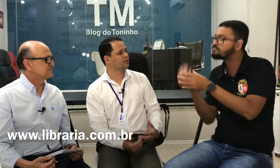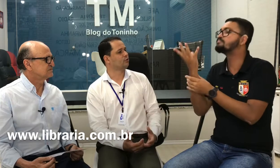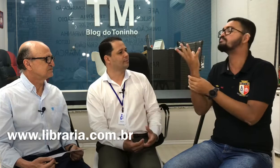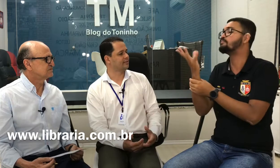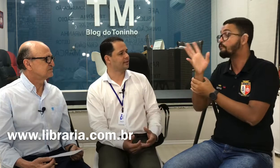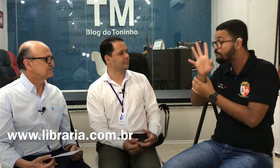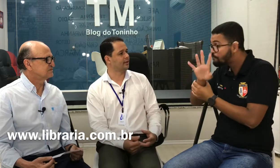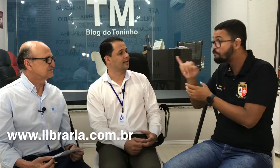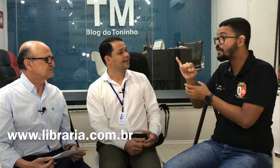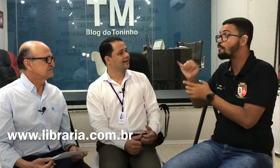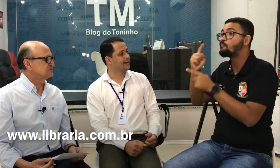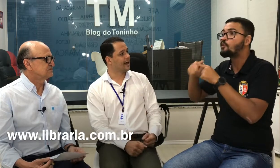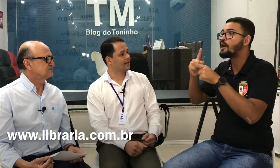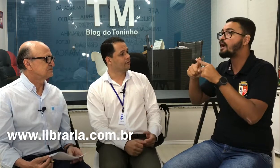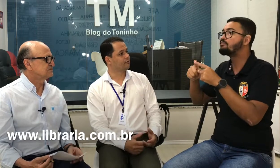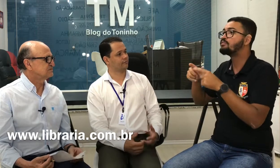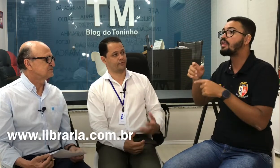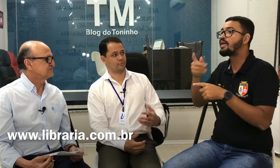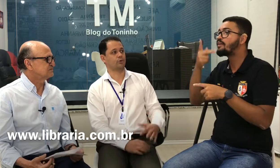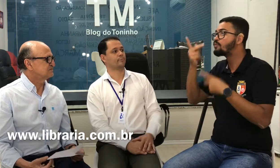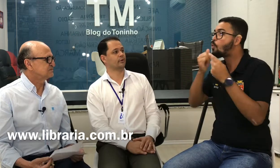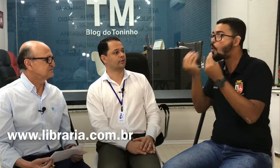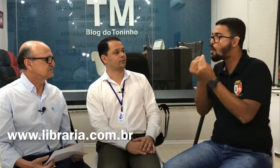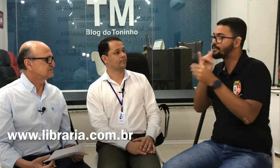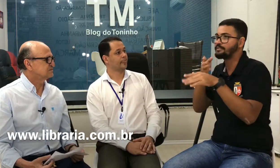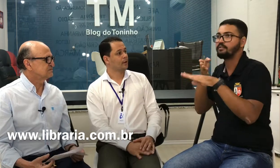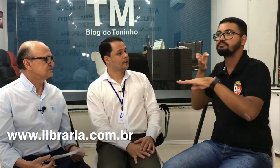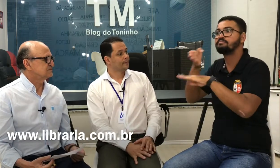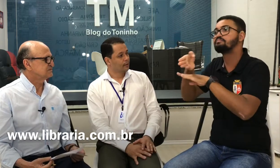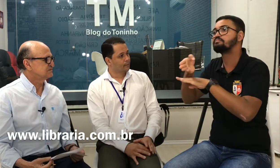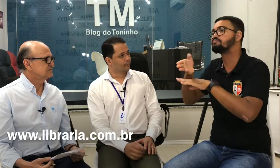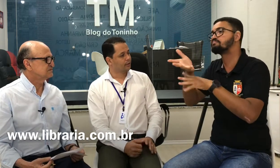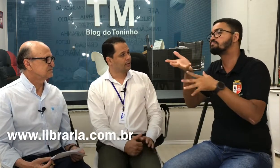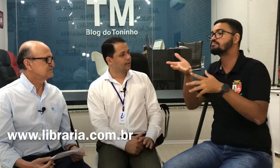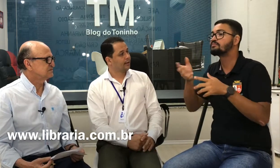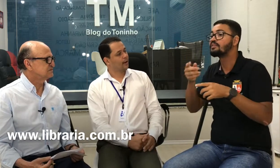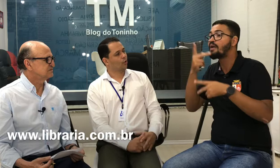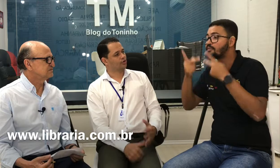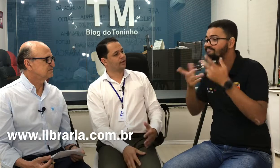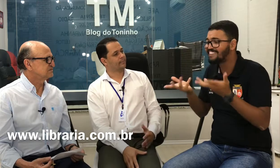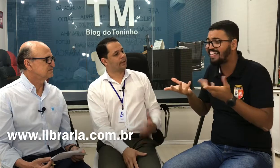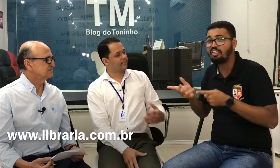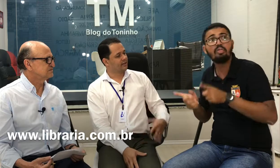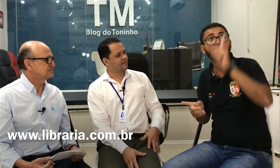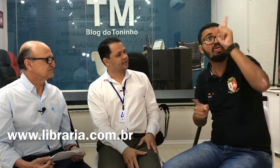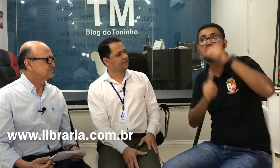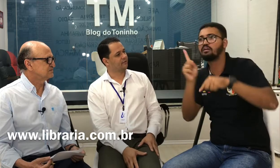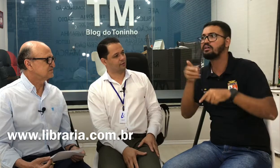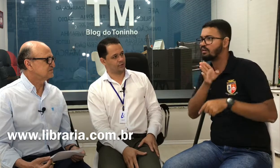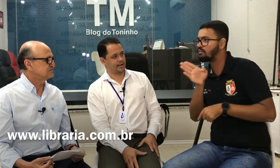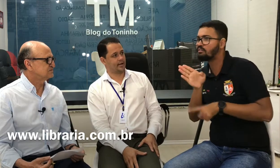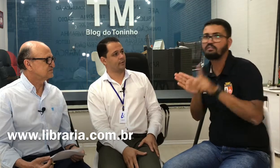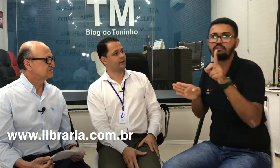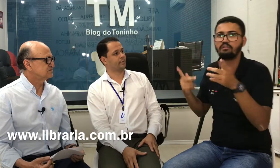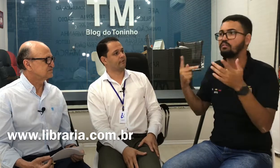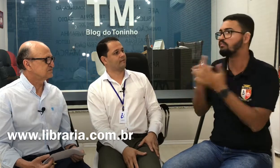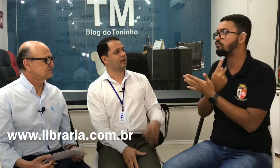precisa saber, criar isso foi muito importante. Porque hoje a minha vida é assim, eu vou no lugar, eu entro, a pessoa fala,